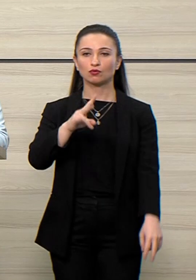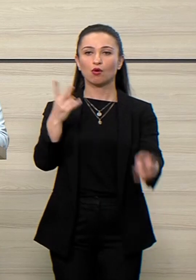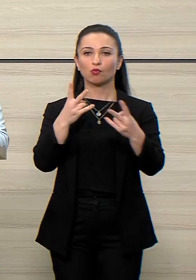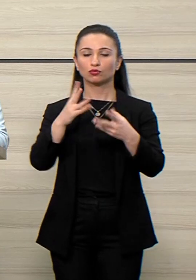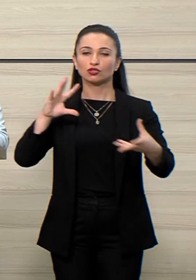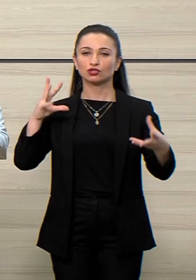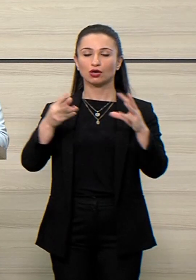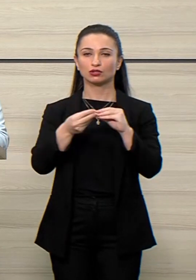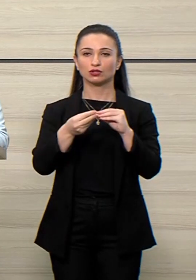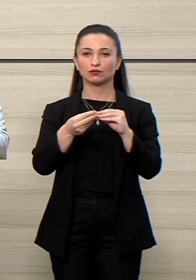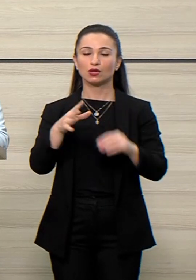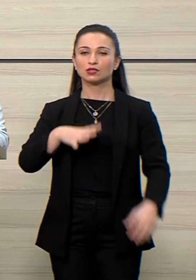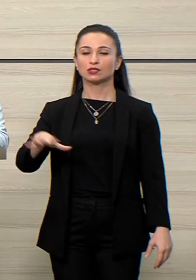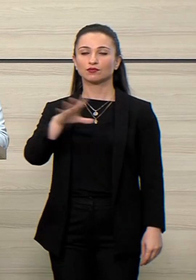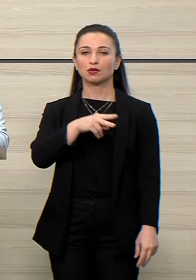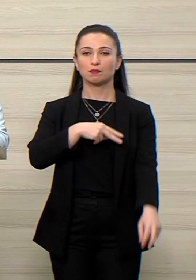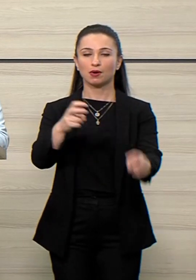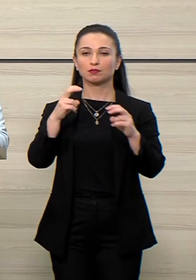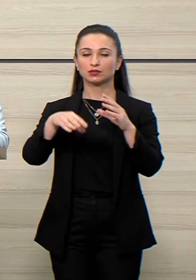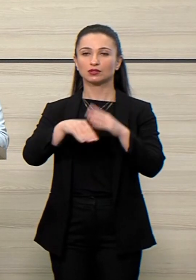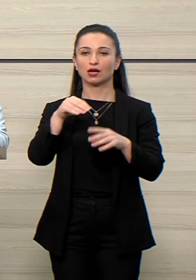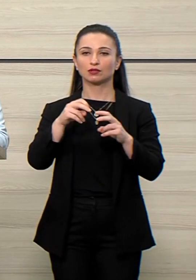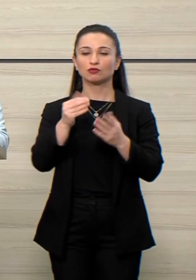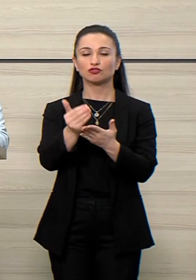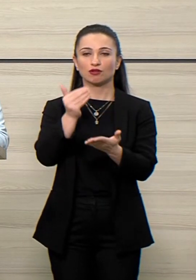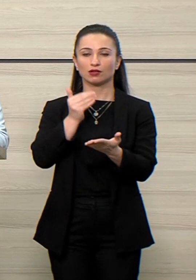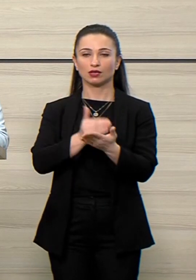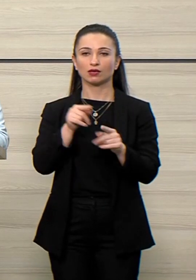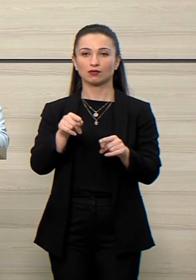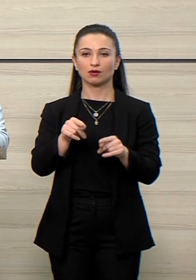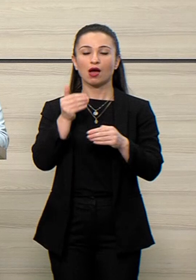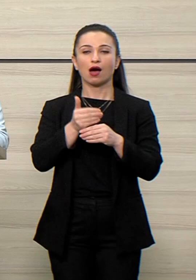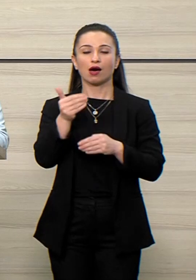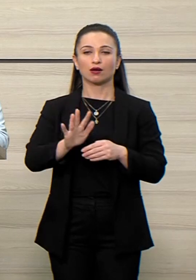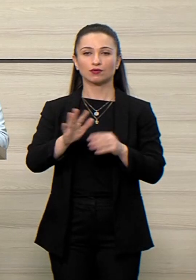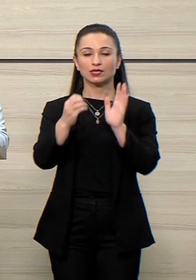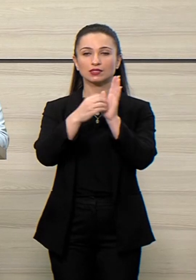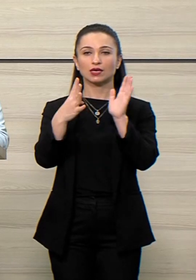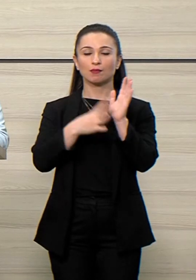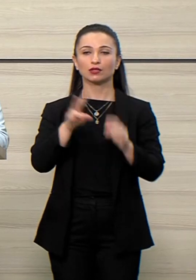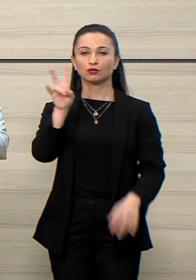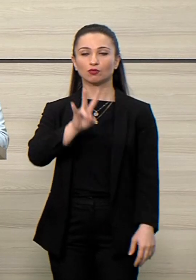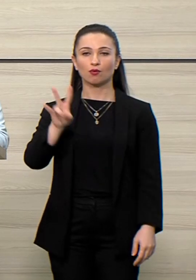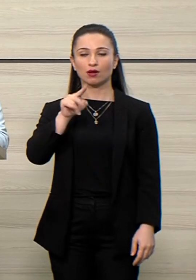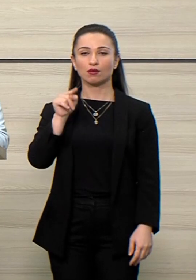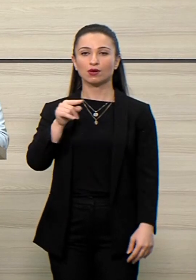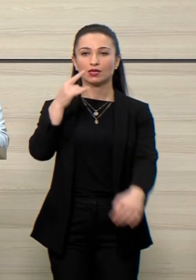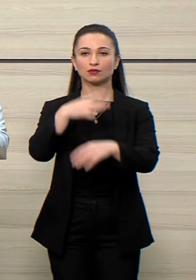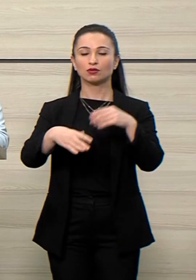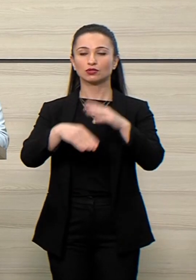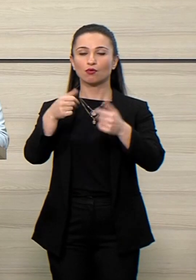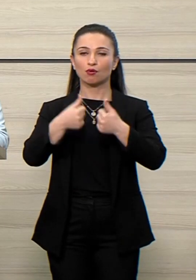უნდა შეაჯამონ საქართველოს პარლამენტის არჩევნების შედეგები, ხოლო არაუგვიანეს 19 ნოემბრისა